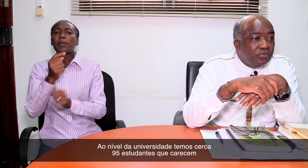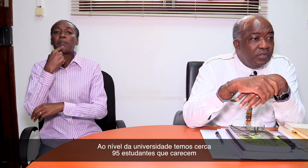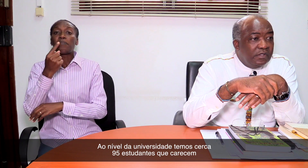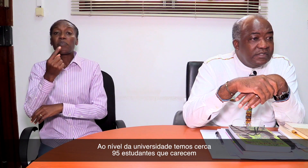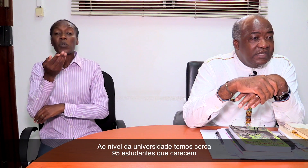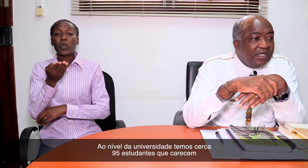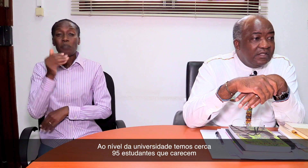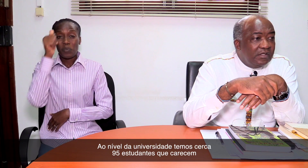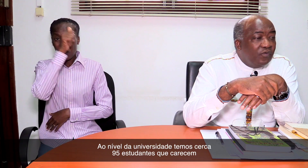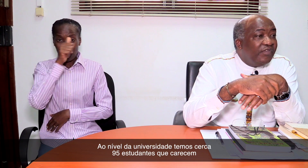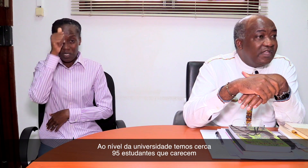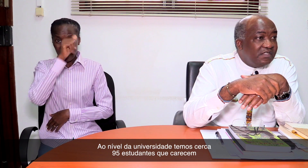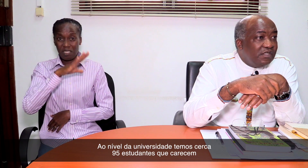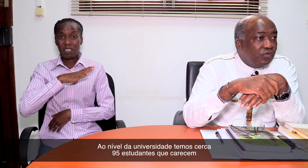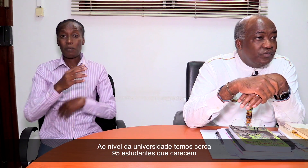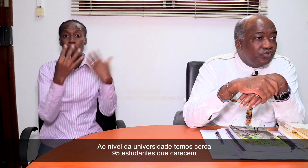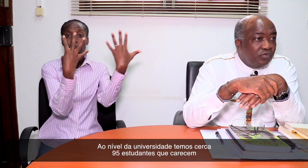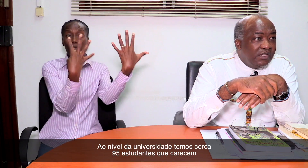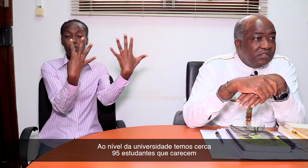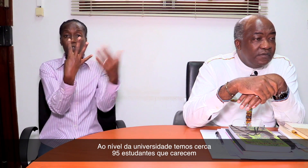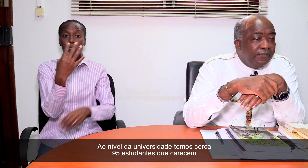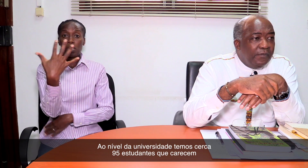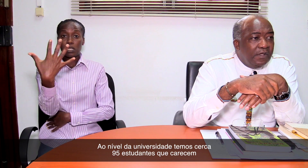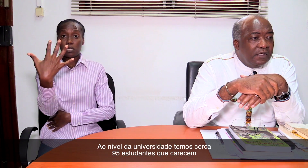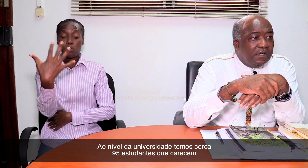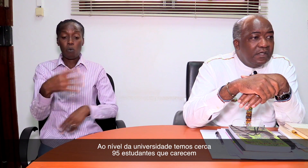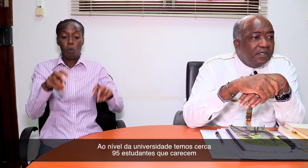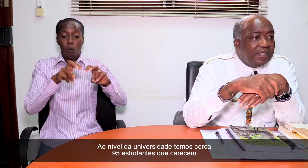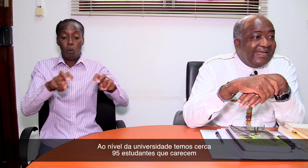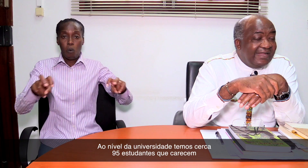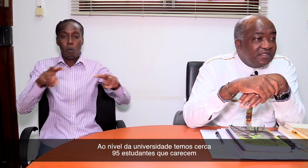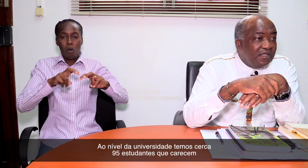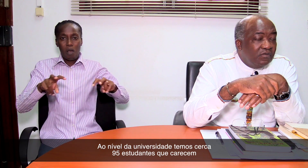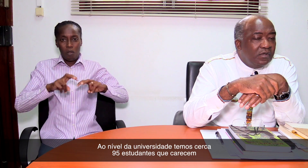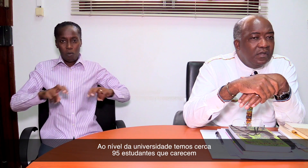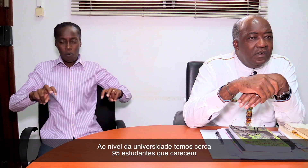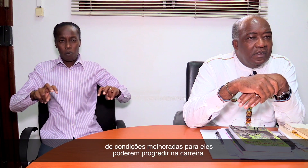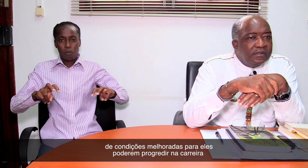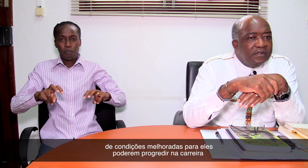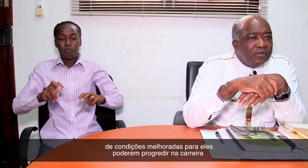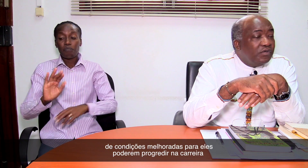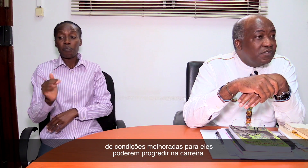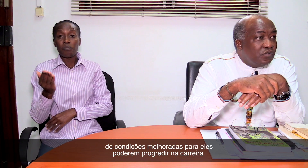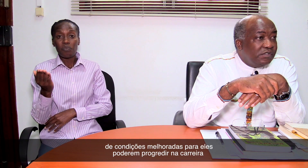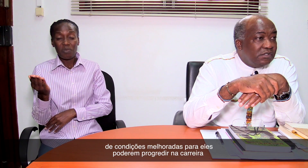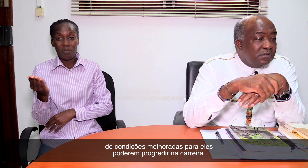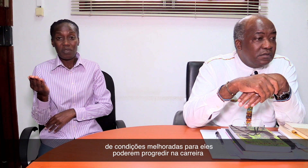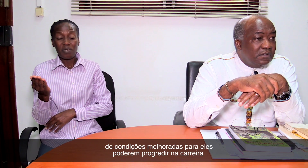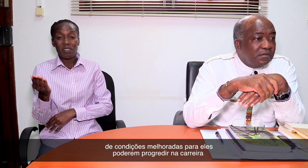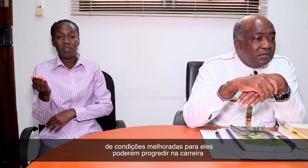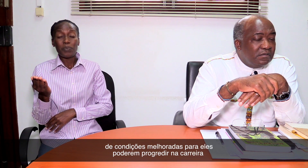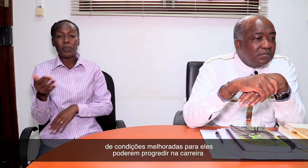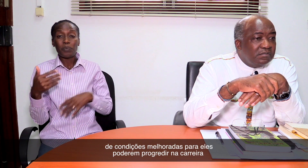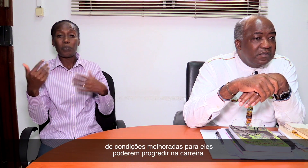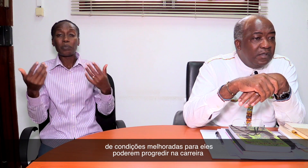temos cerca de 95 estudantes que carecem de condições